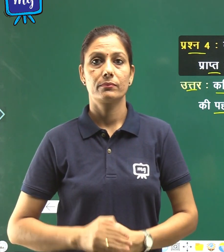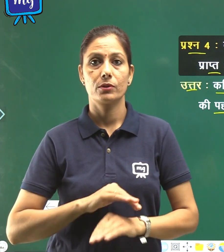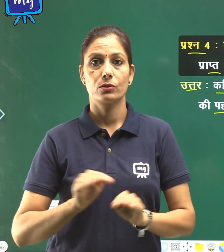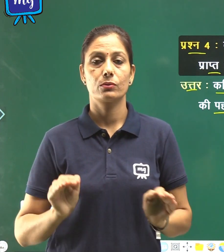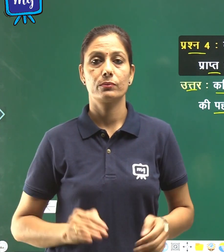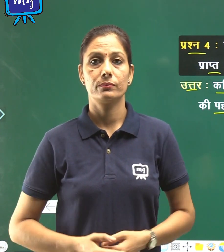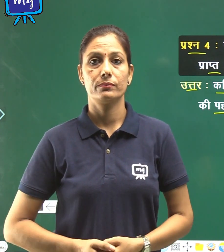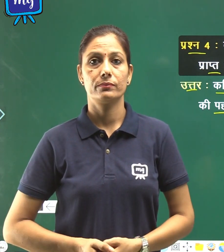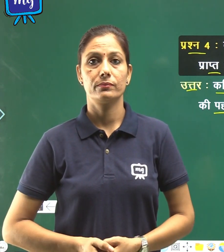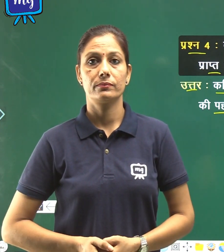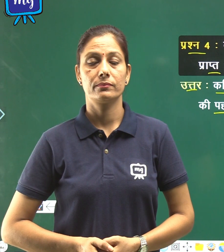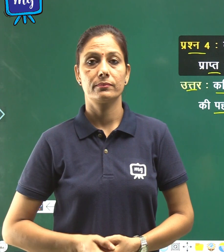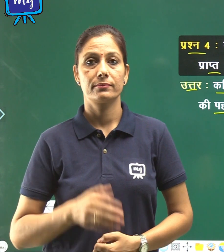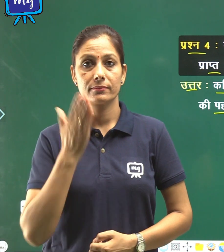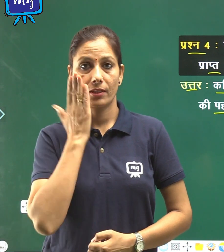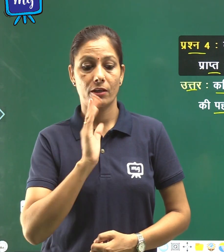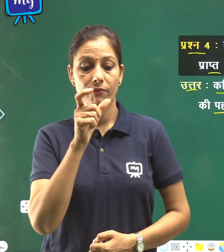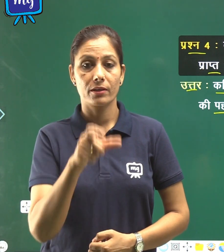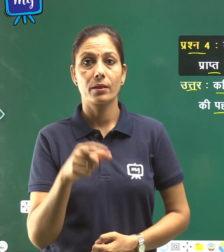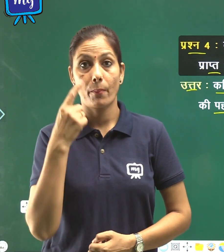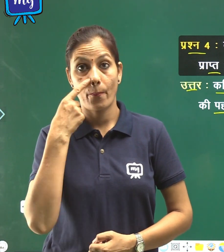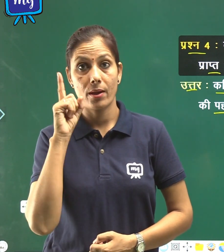बच्चों, कवि की माने